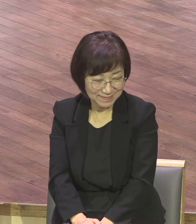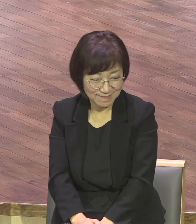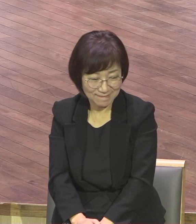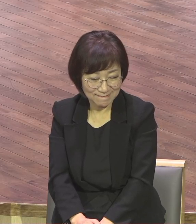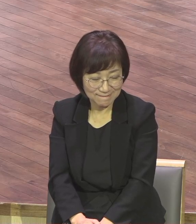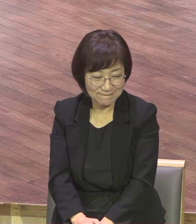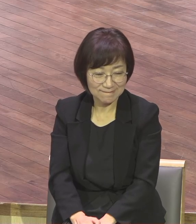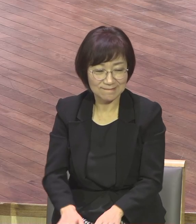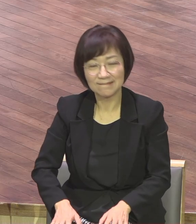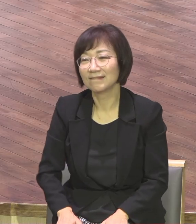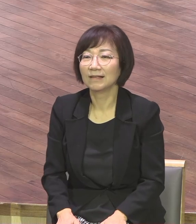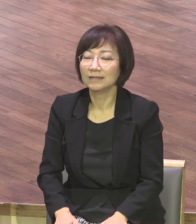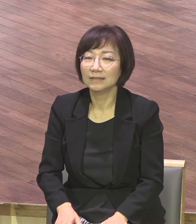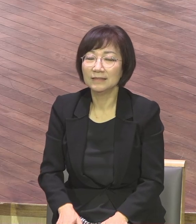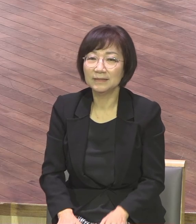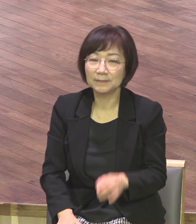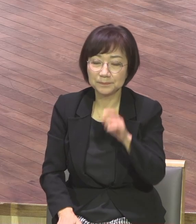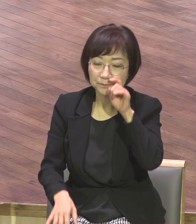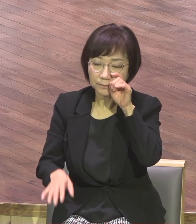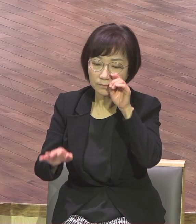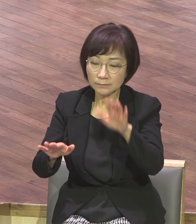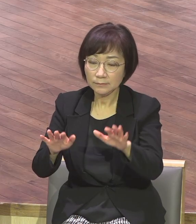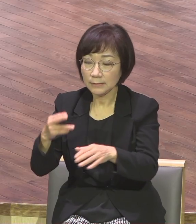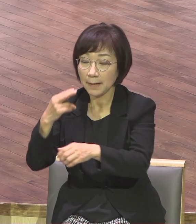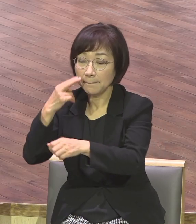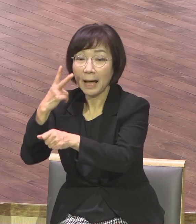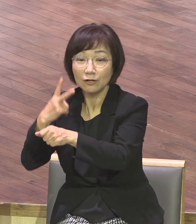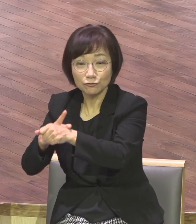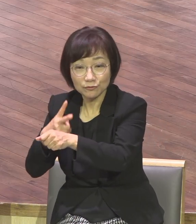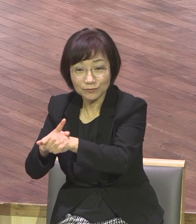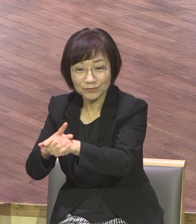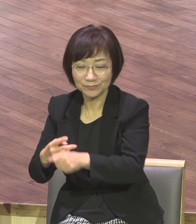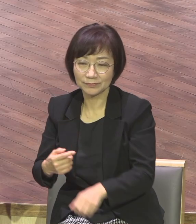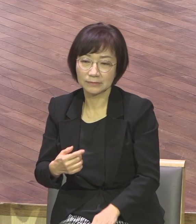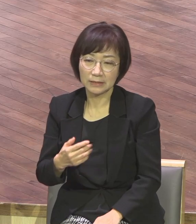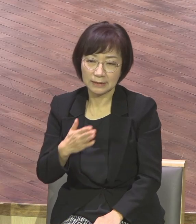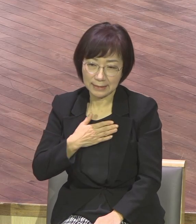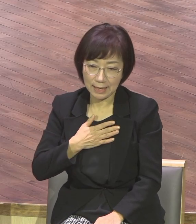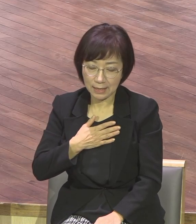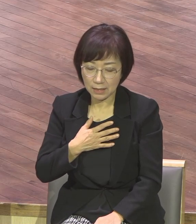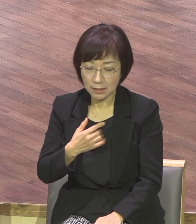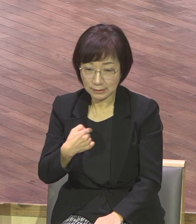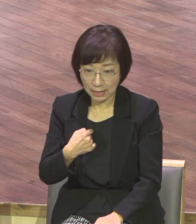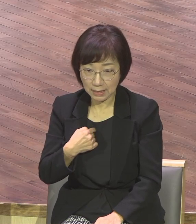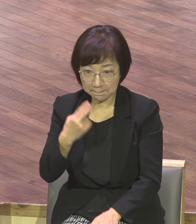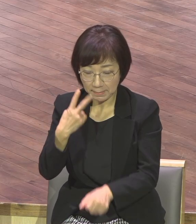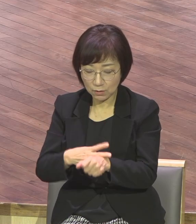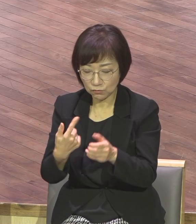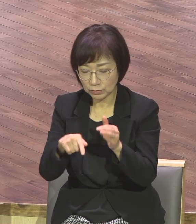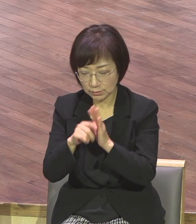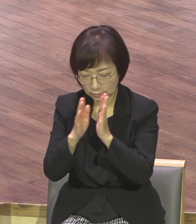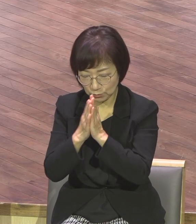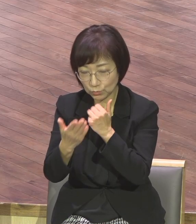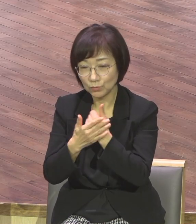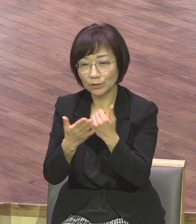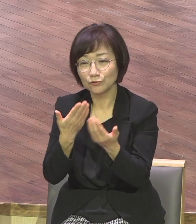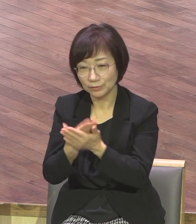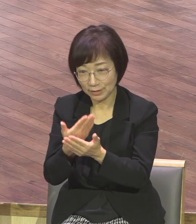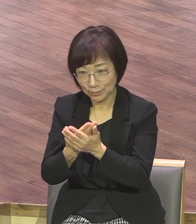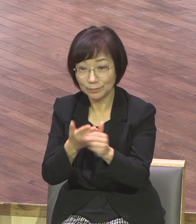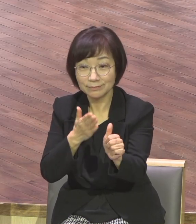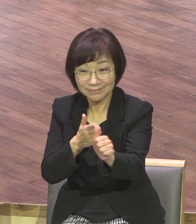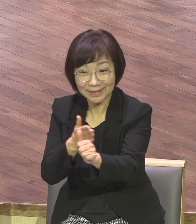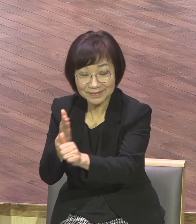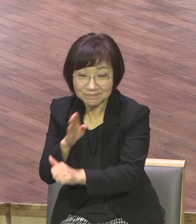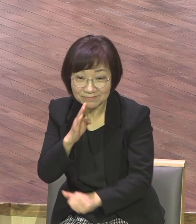사도 바울이 자신을 위해서도 기도해 달라고 요청을 하잖아요. 그러니까